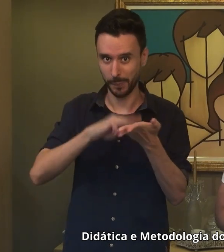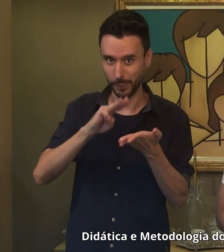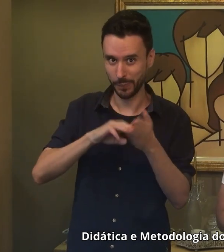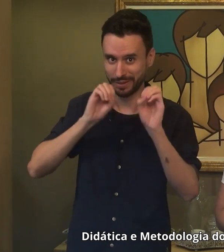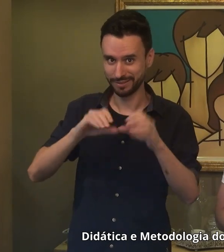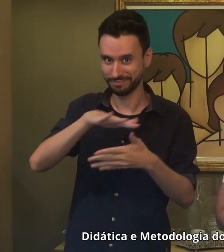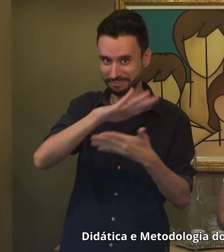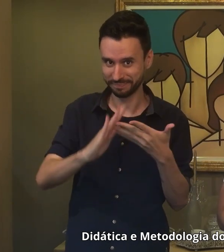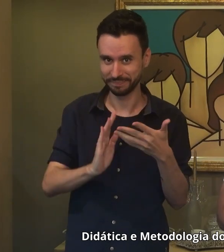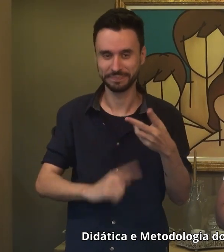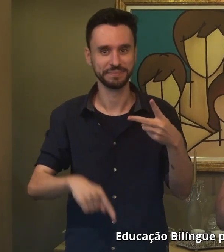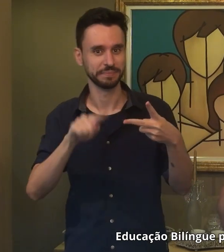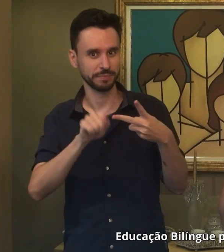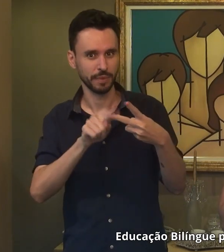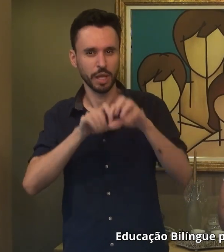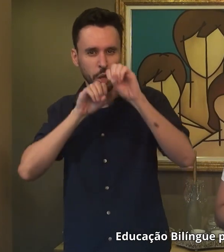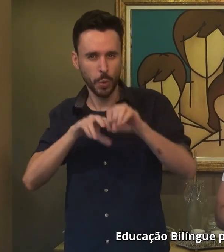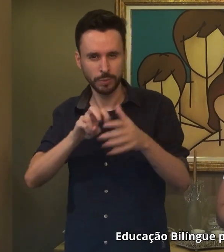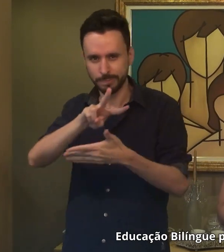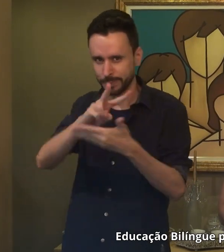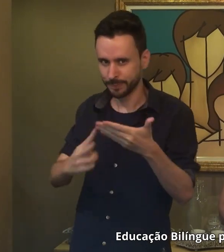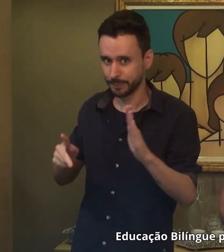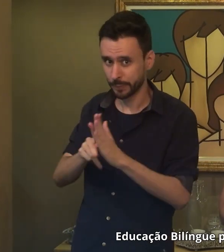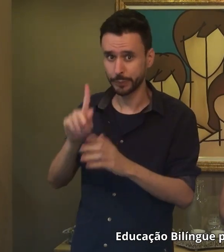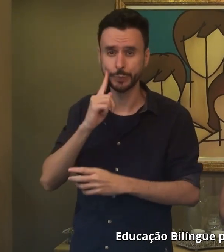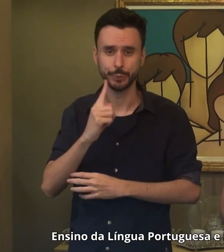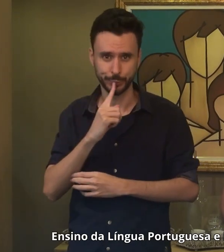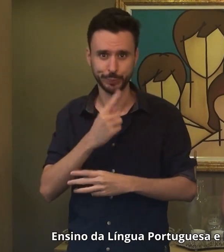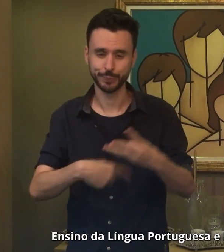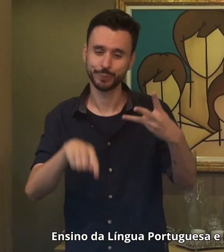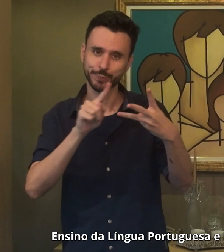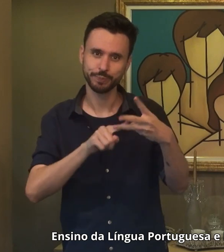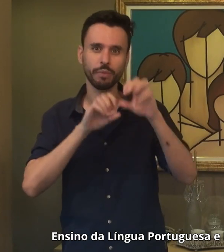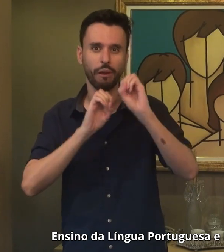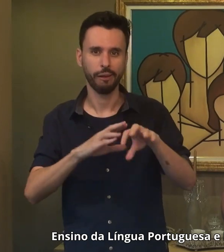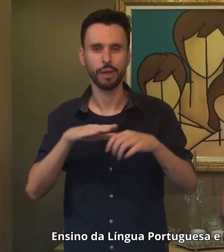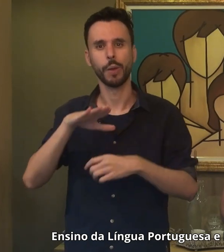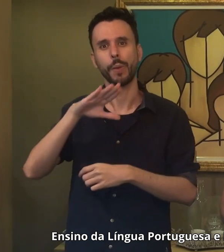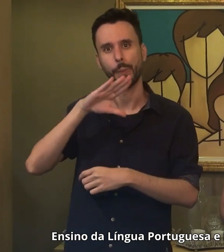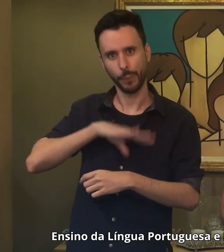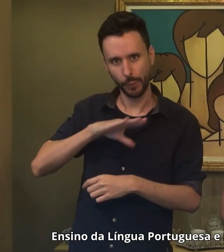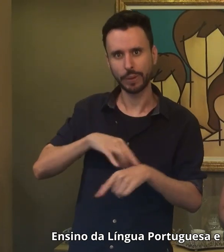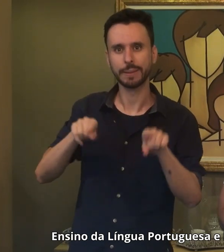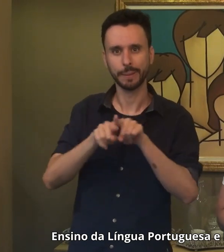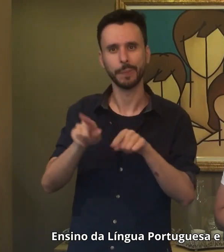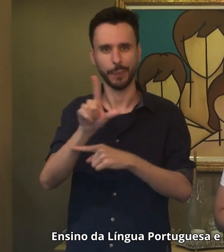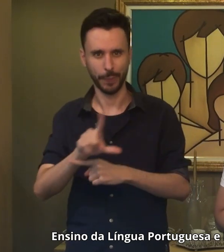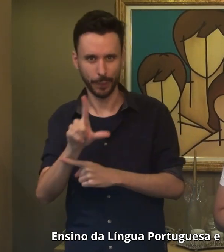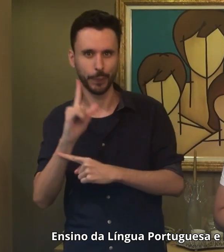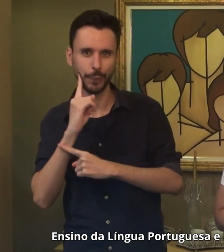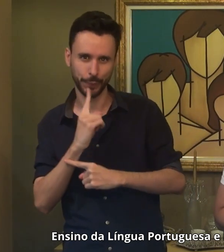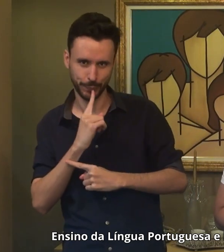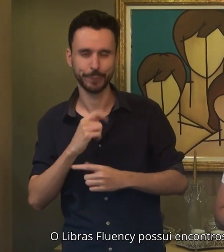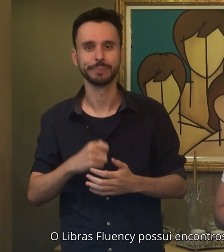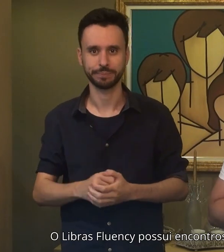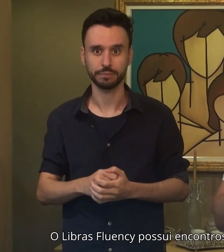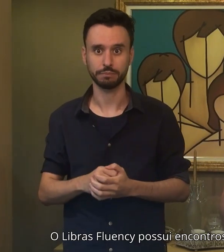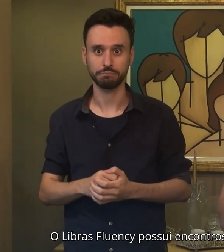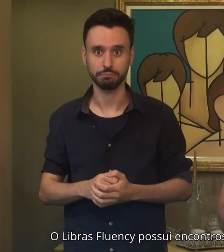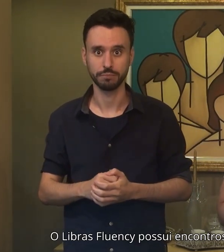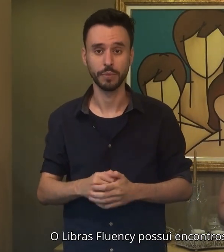metodologia do ensino da Libras, educação bilingüe para surdos, ensino da língua portuguesa e literatura para surdos.